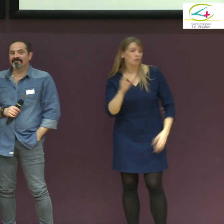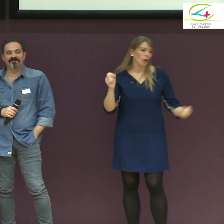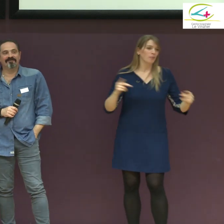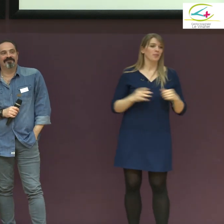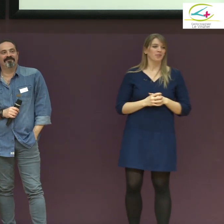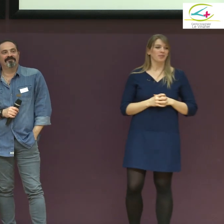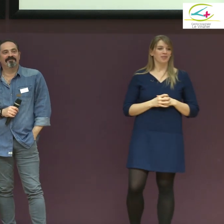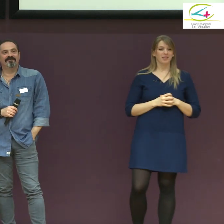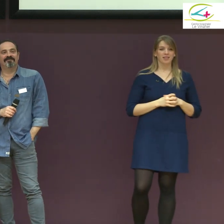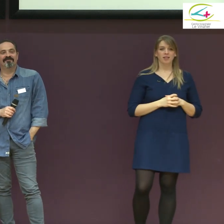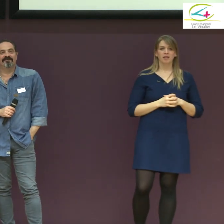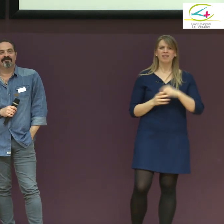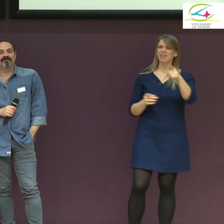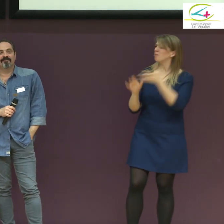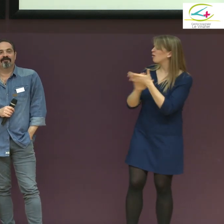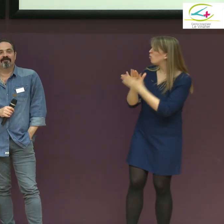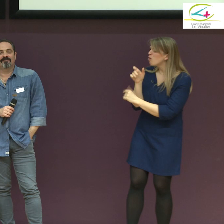94%.